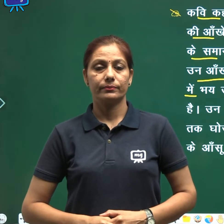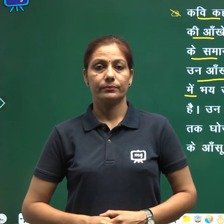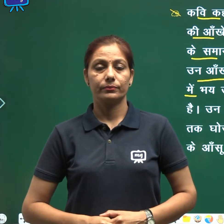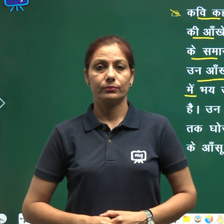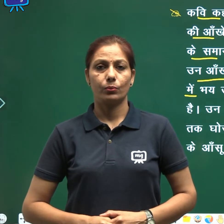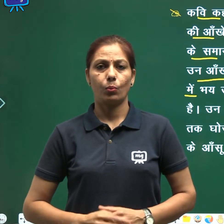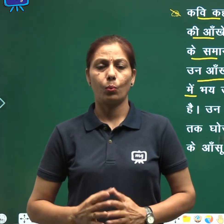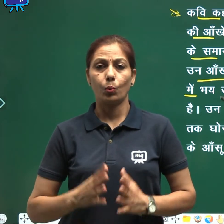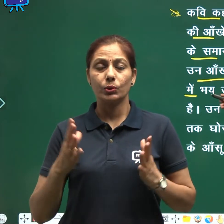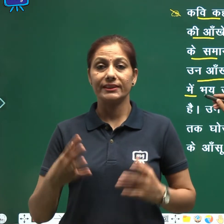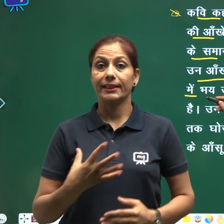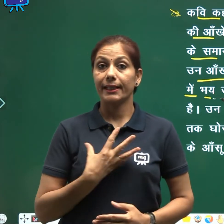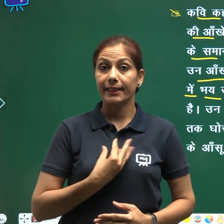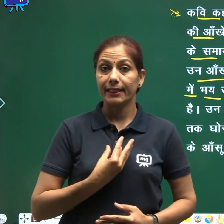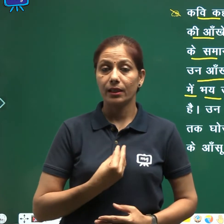भय उत्पन्न होने लगता है।